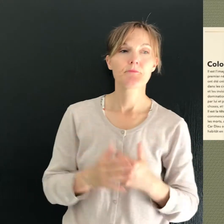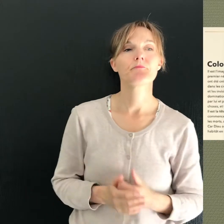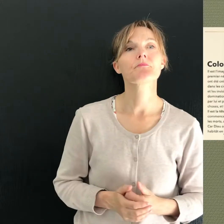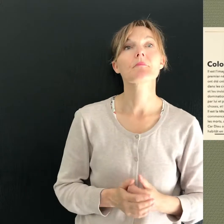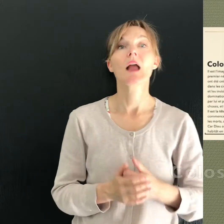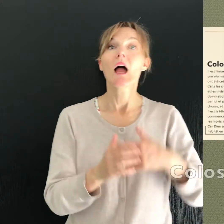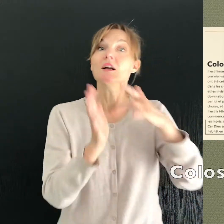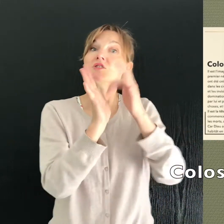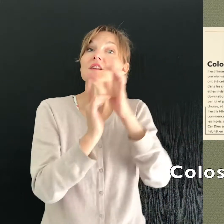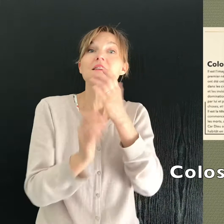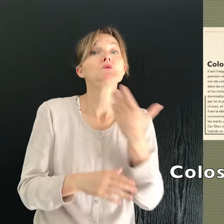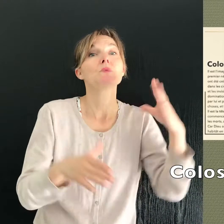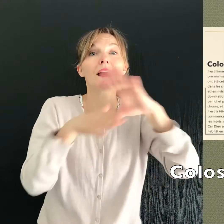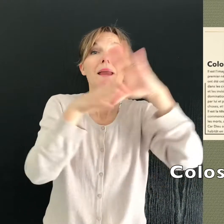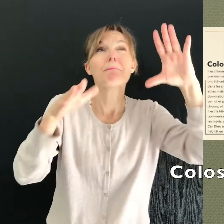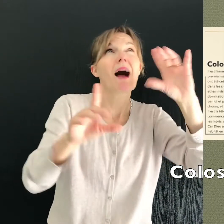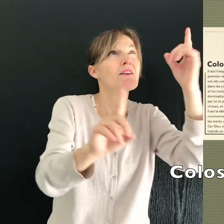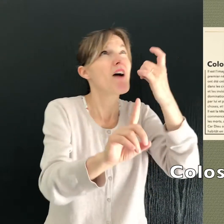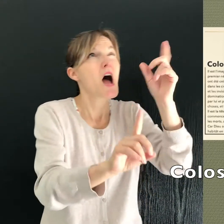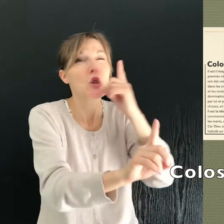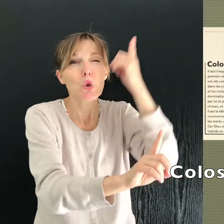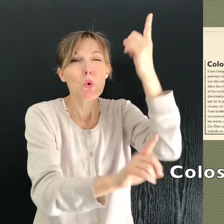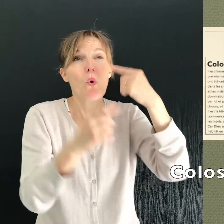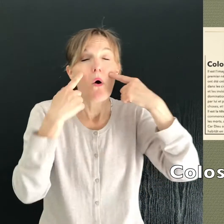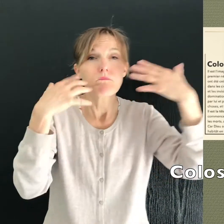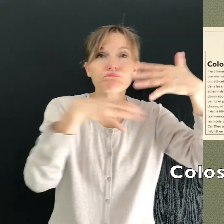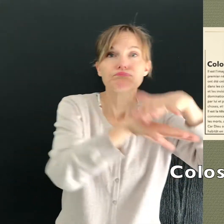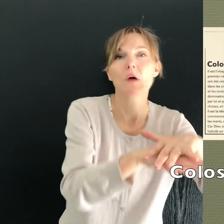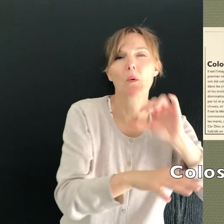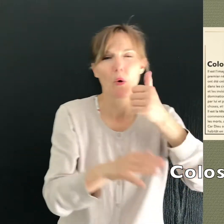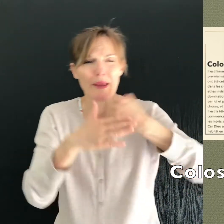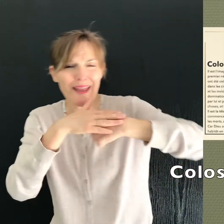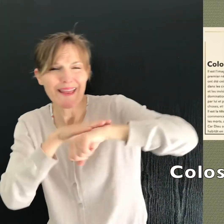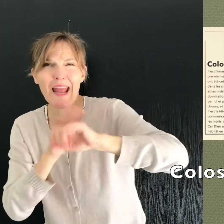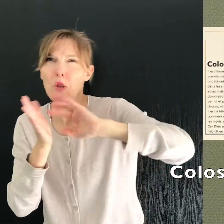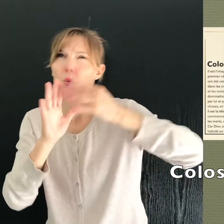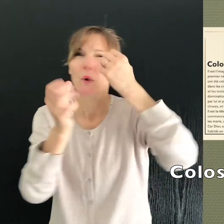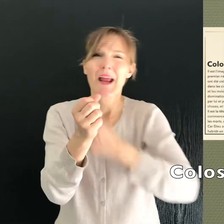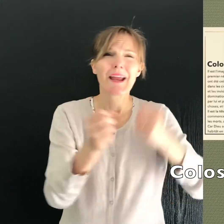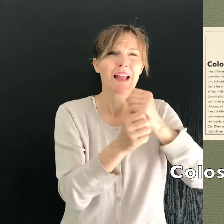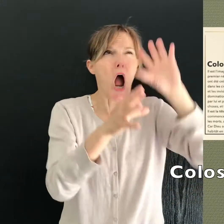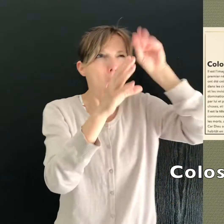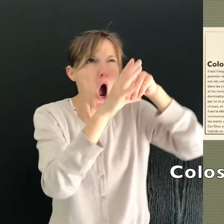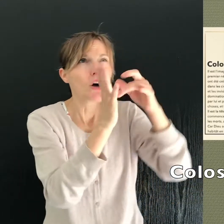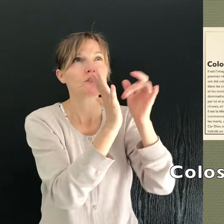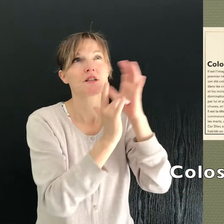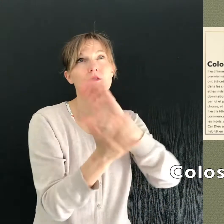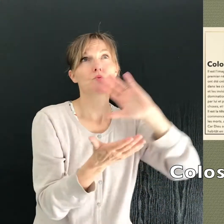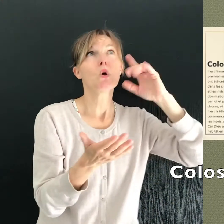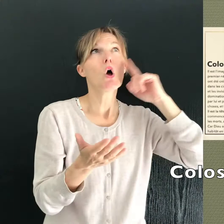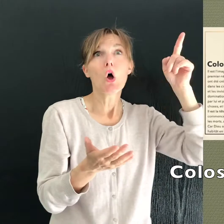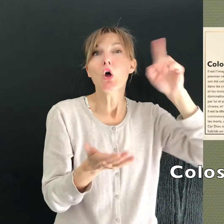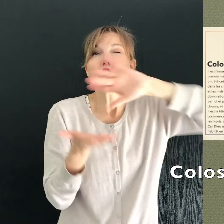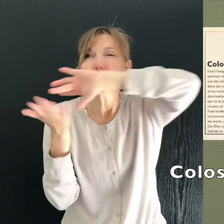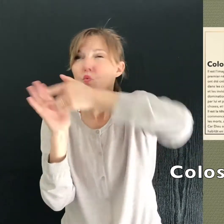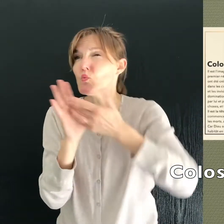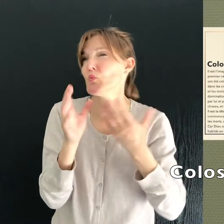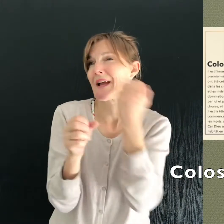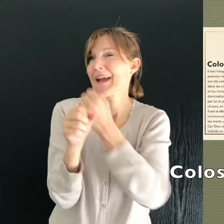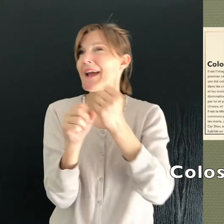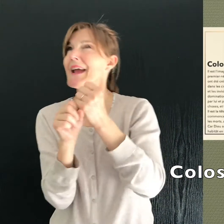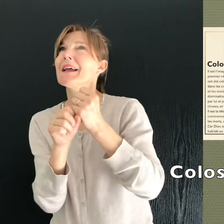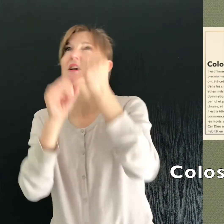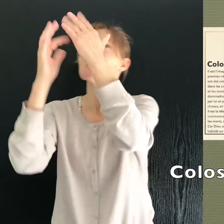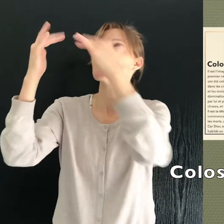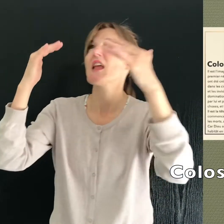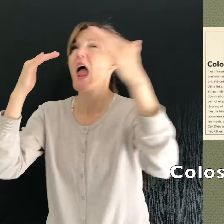« Il est l'image du Dieu invisible, le premier-né de toute la création, car en lui ont été créées toutes les choses qui sont dans